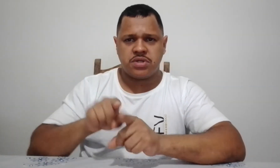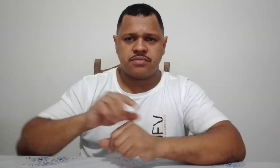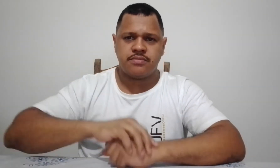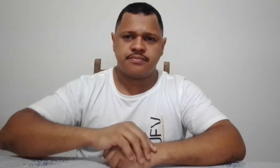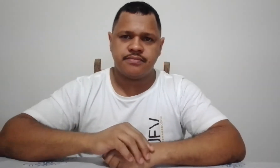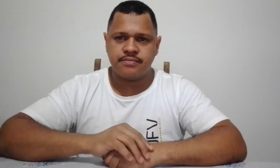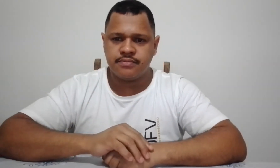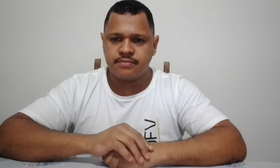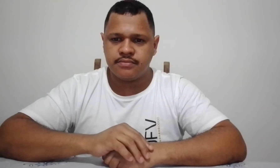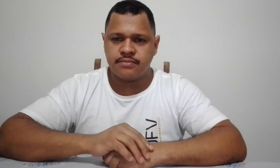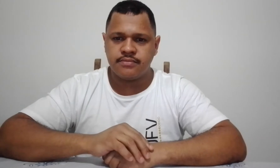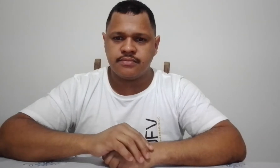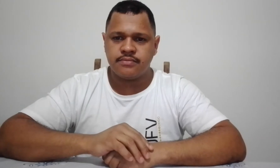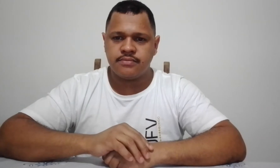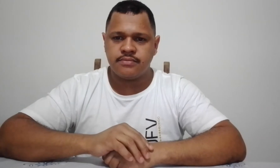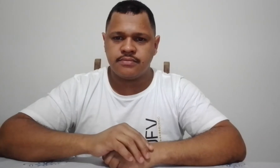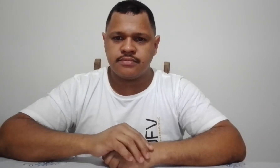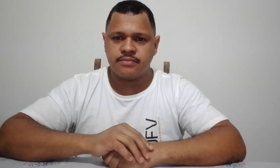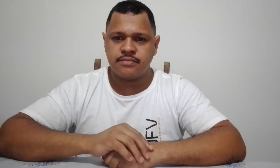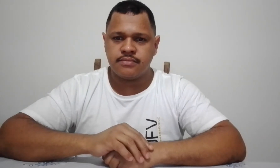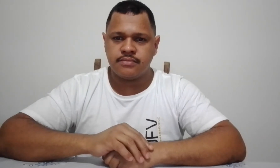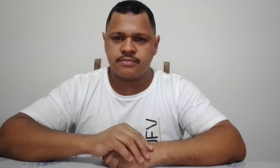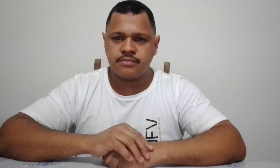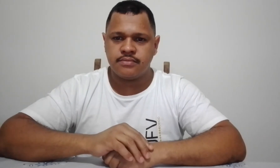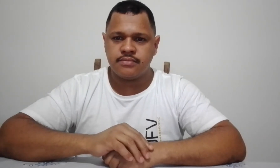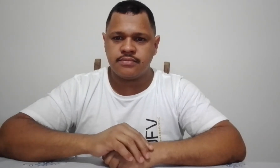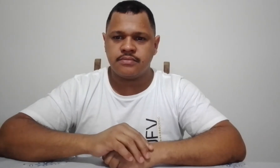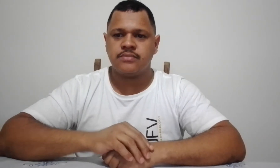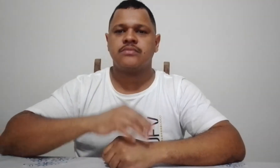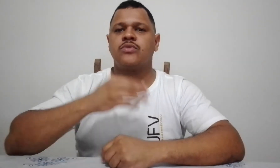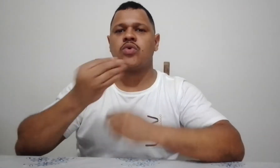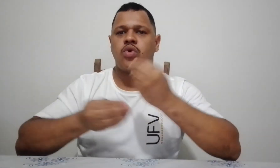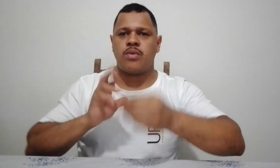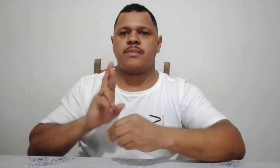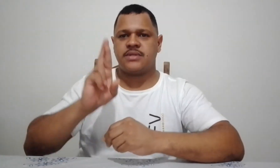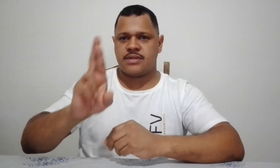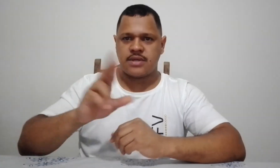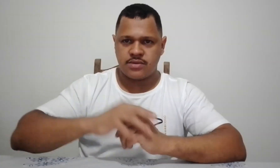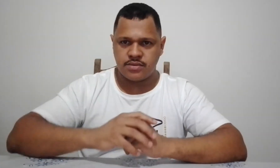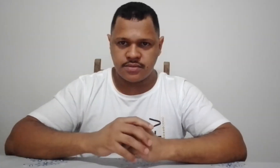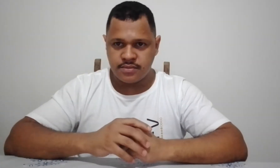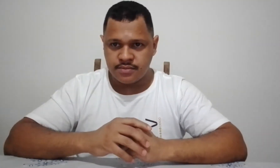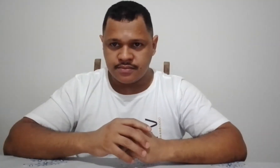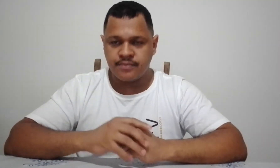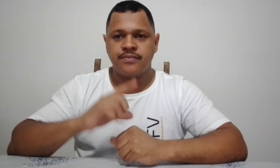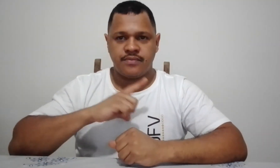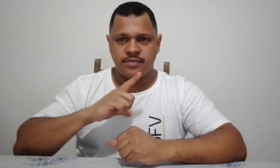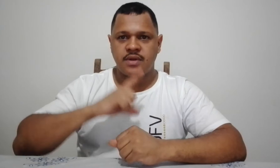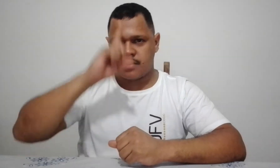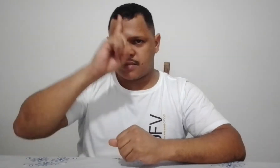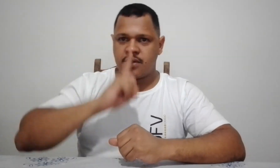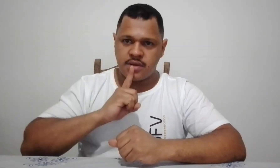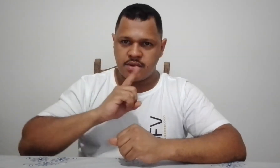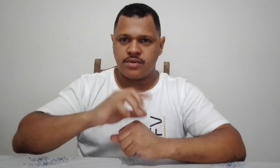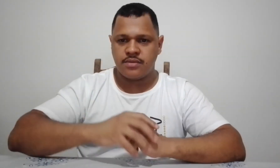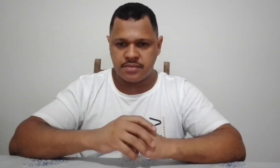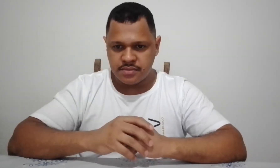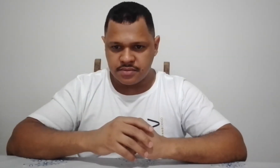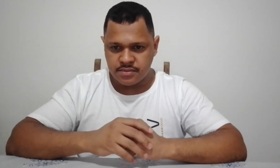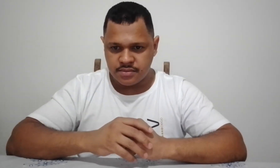Esse R, ele é representado como? Nós temos aqui em amarelo, ó, um módulo Rm